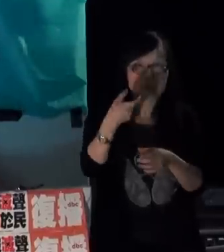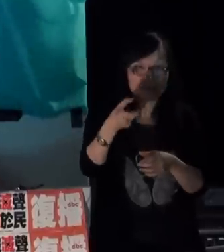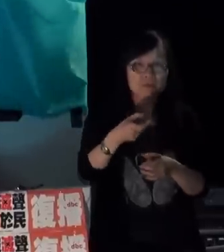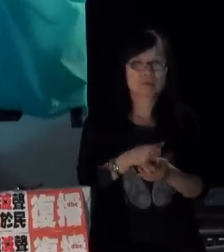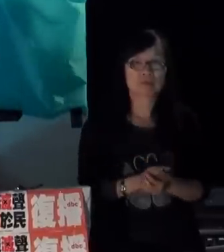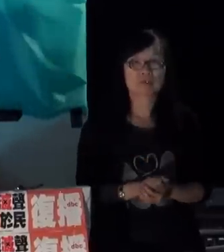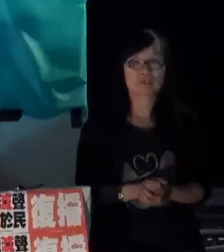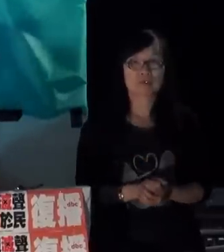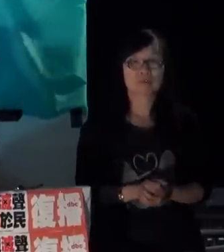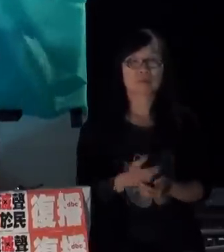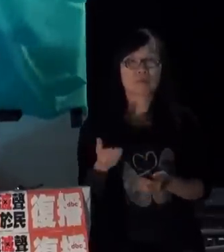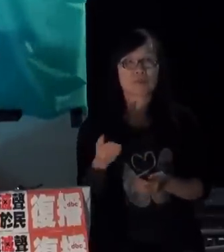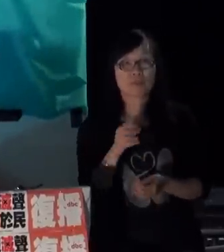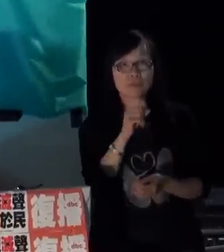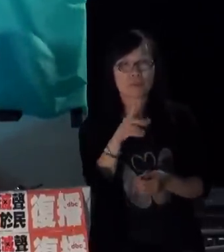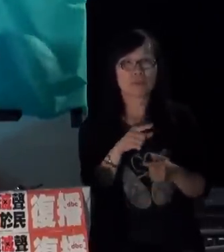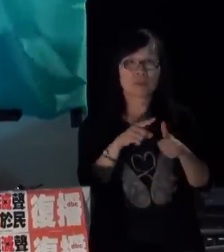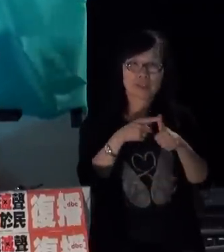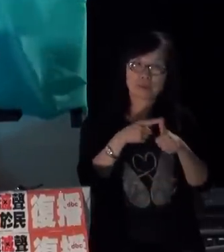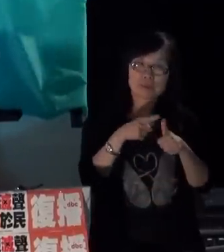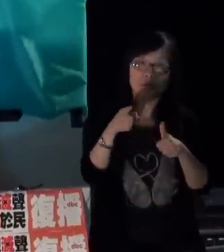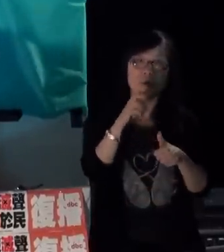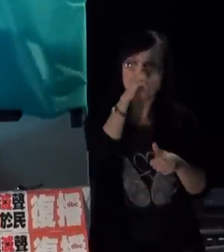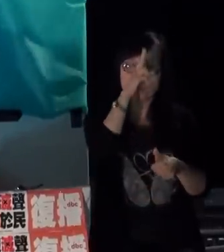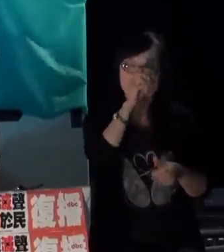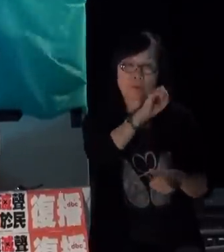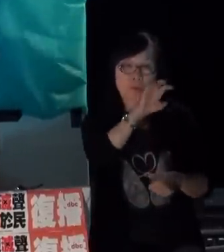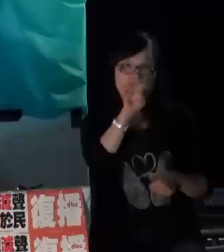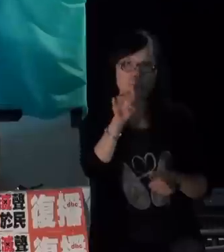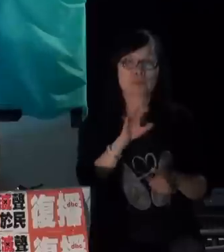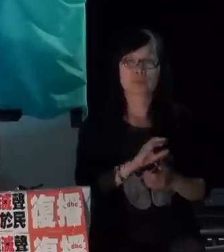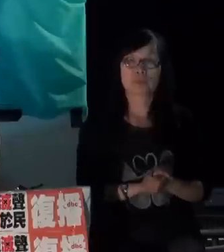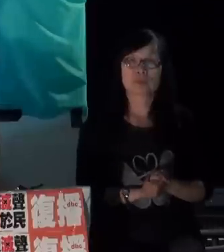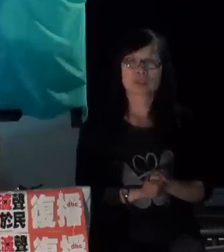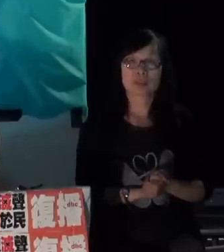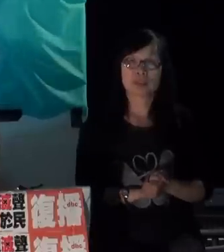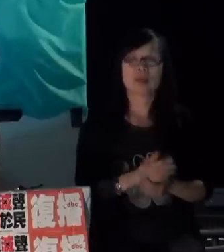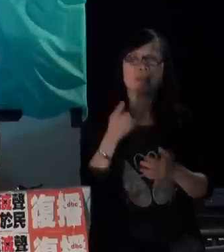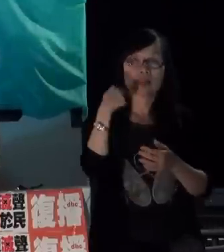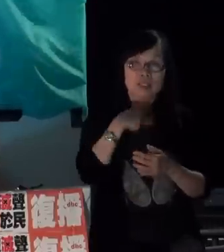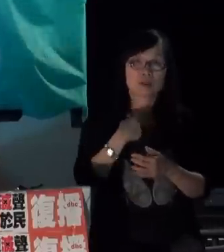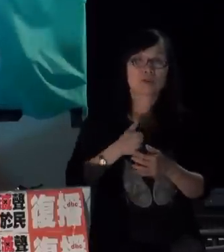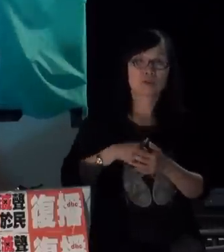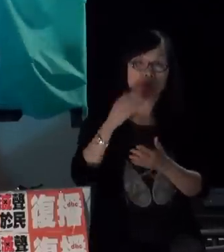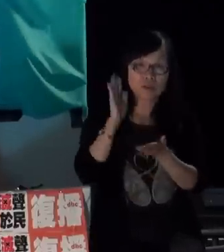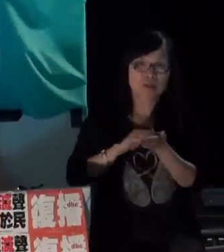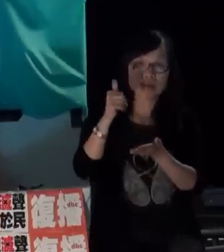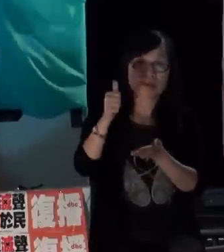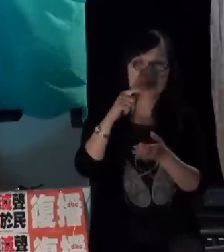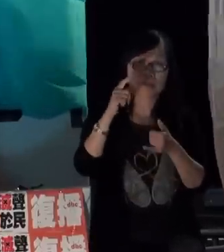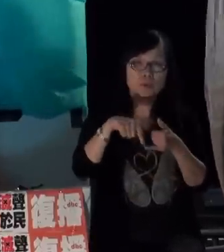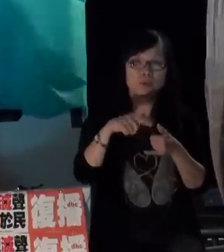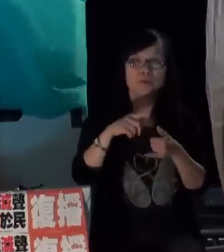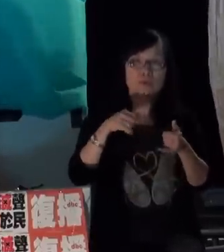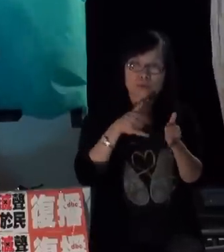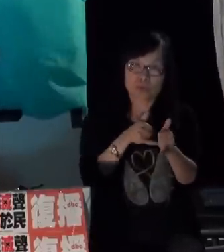你用博弈原理都好簡單啫嘛。第一，政府話 他哋贊成就係嗰邊個月通過就追溯